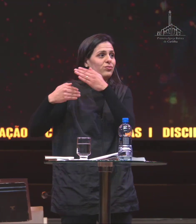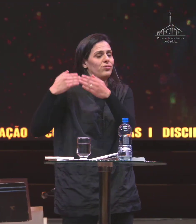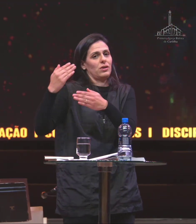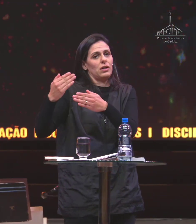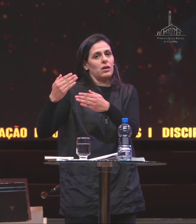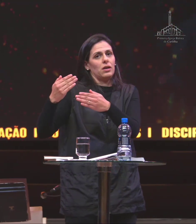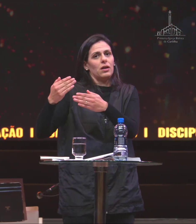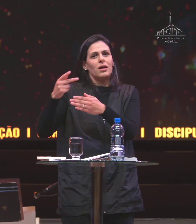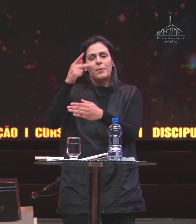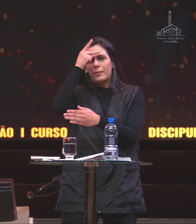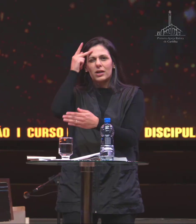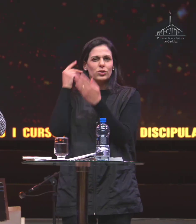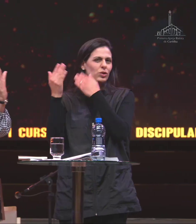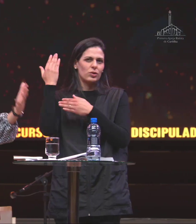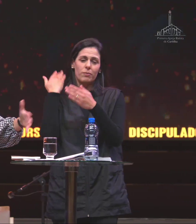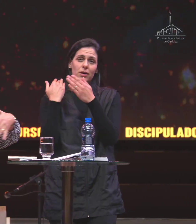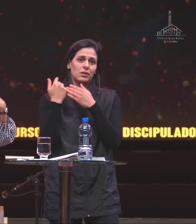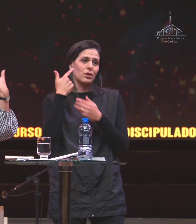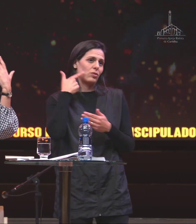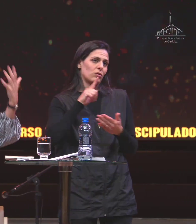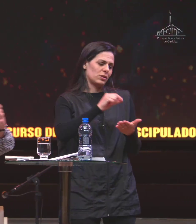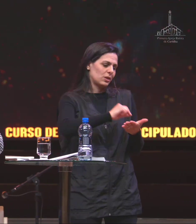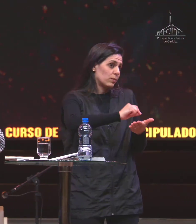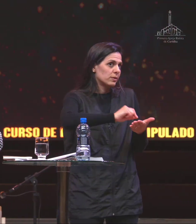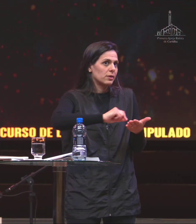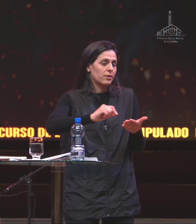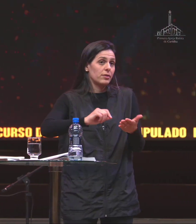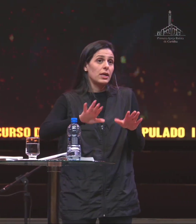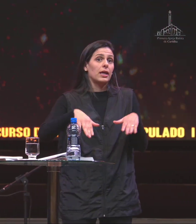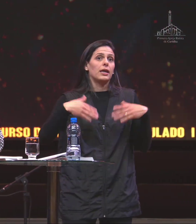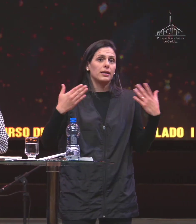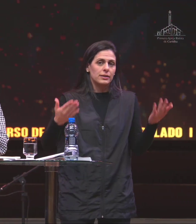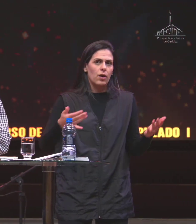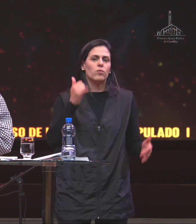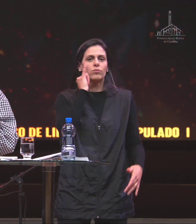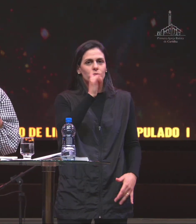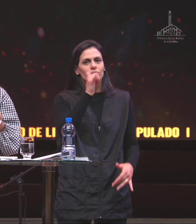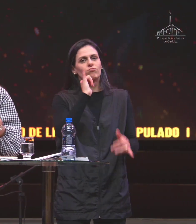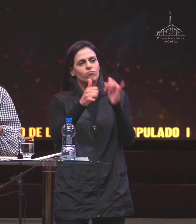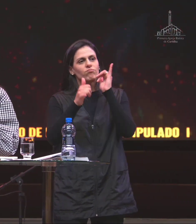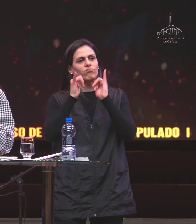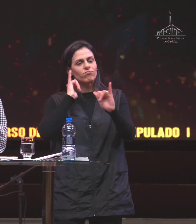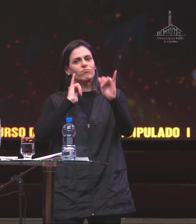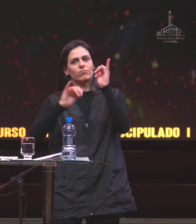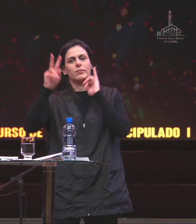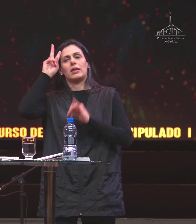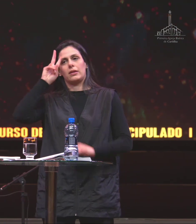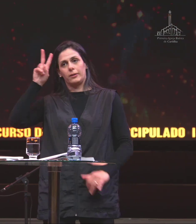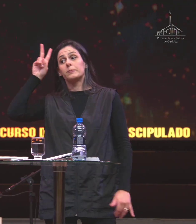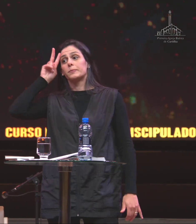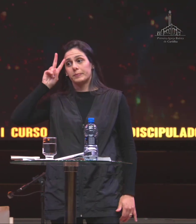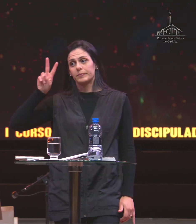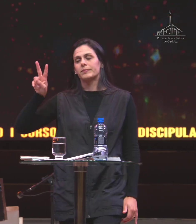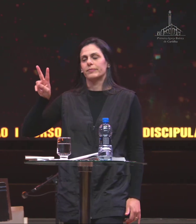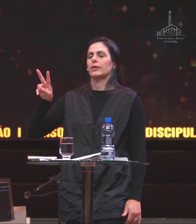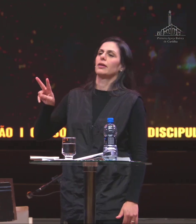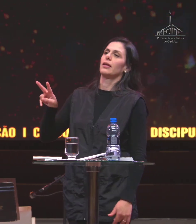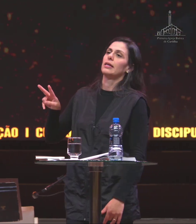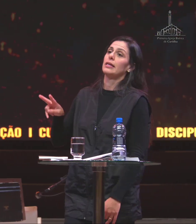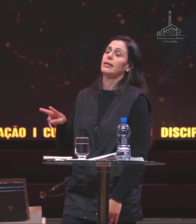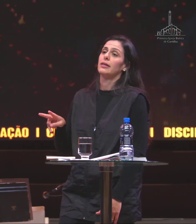Espírito, pois a letra mata, mas o Espírito vivifica. Se eu pudesse dar